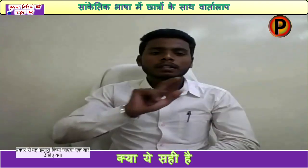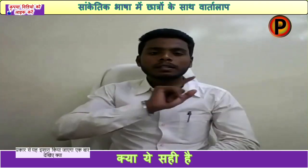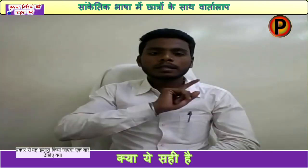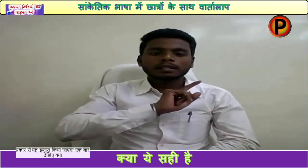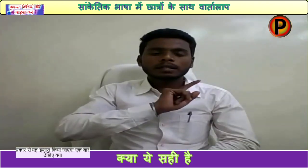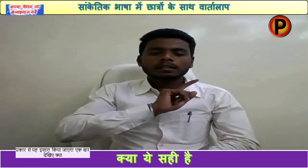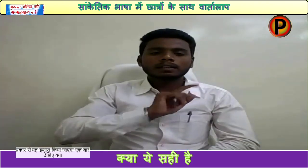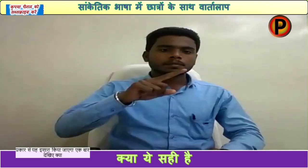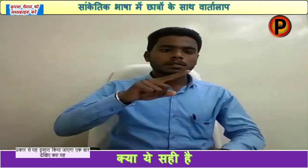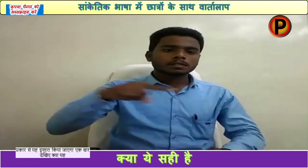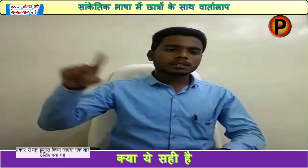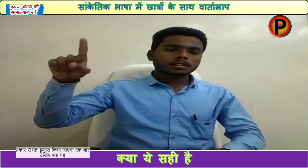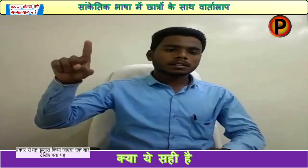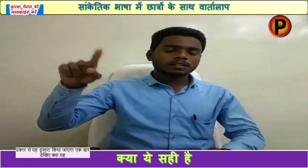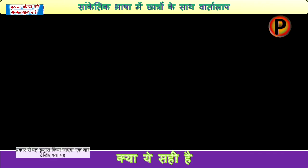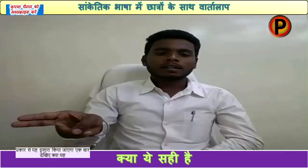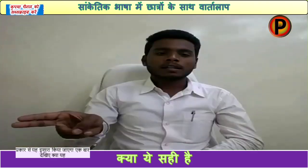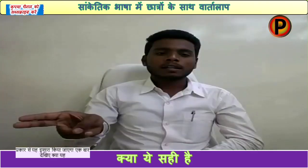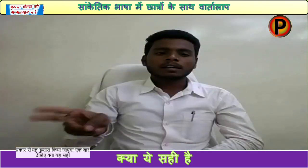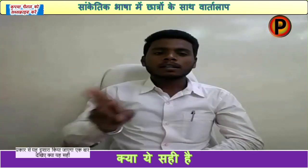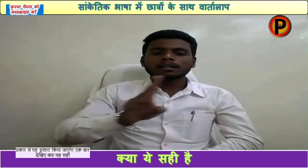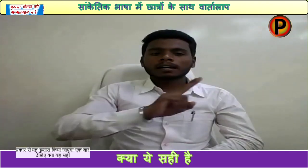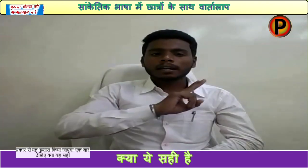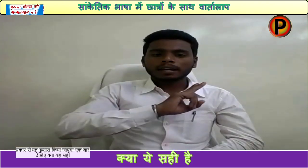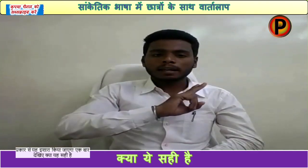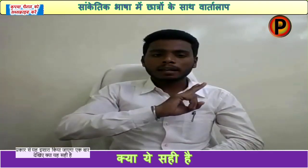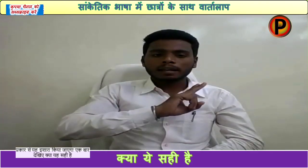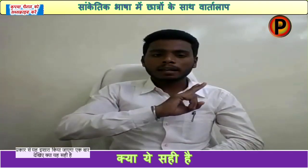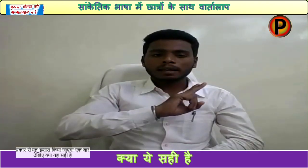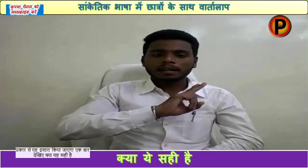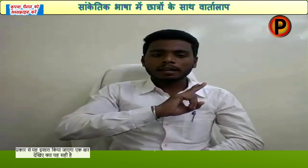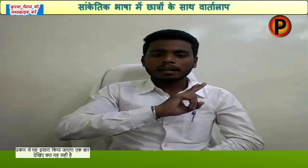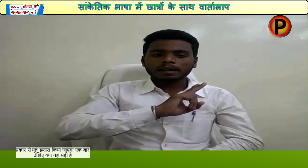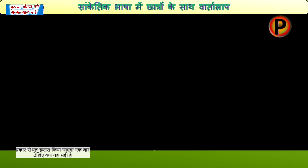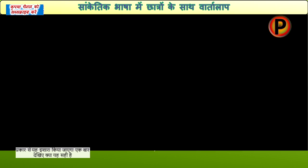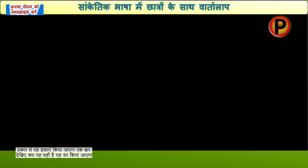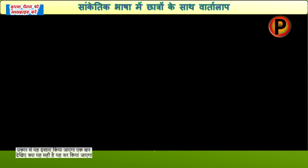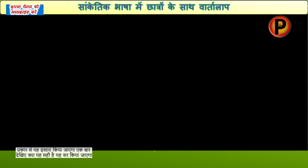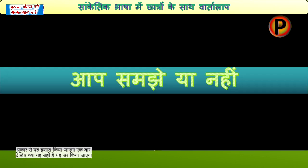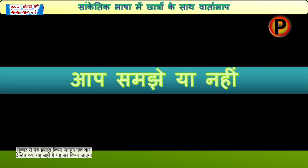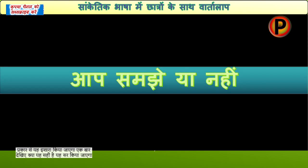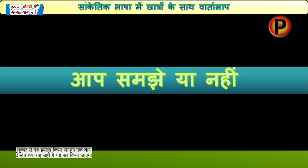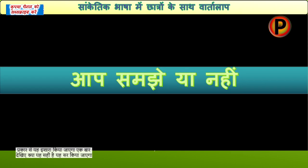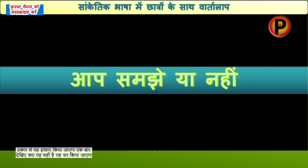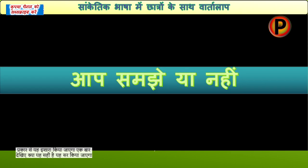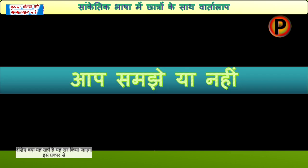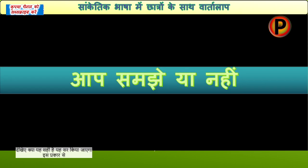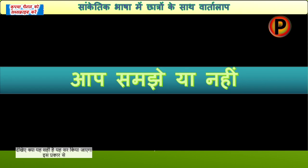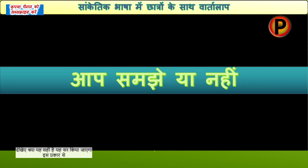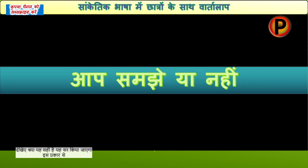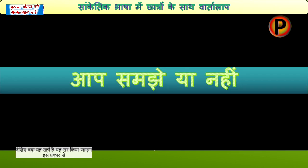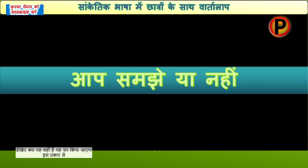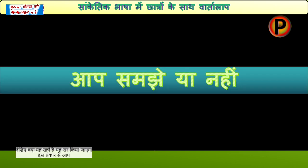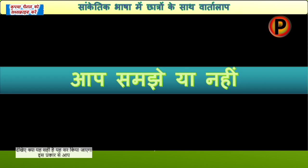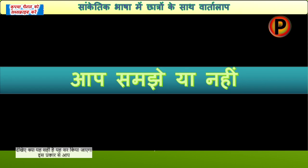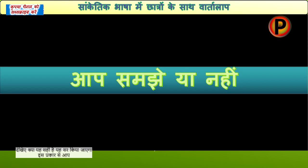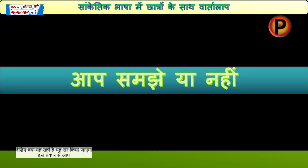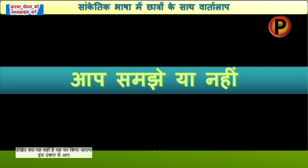ये सही है, ये इशारा किया जाएगा। इसी प्रकार से आप समझे या नहीं, अगर पूछना है